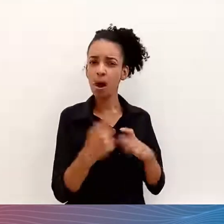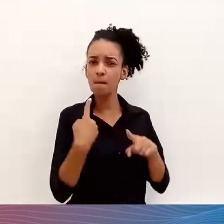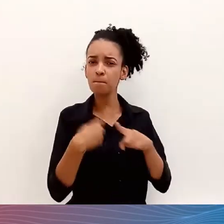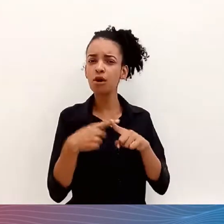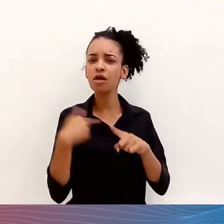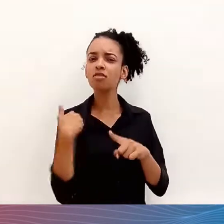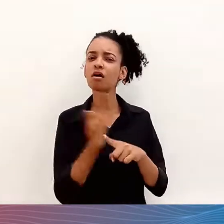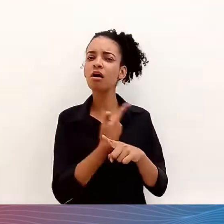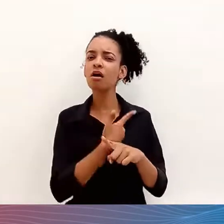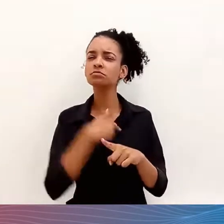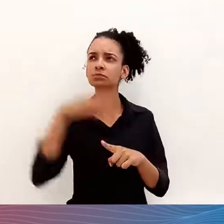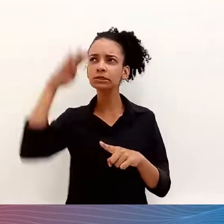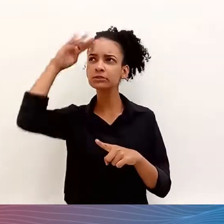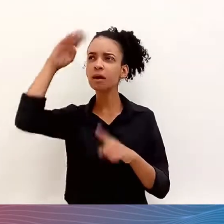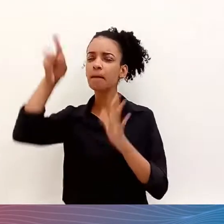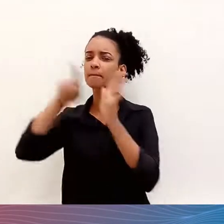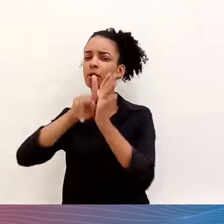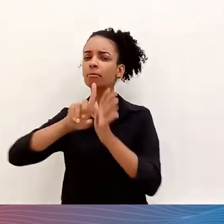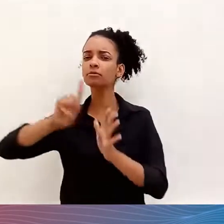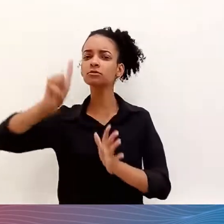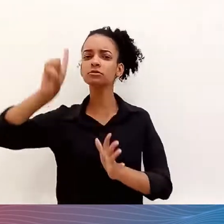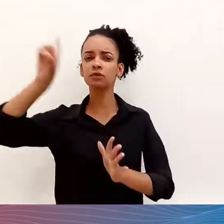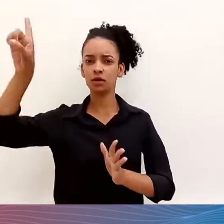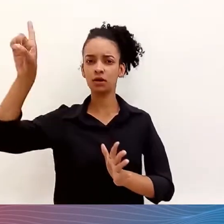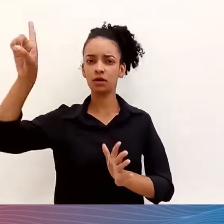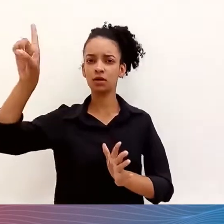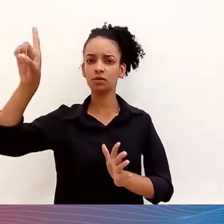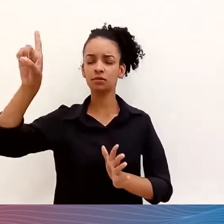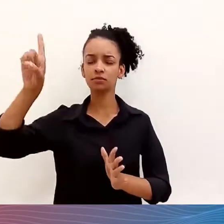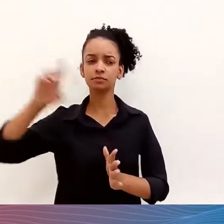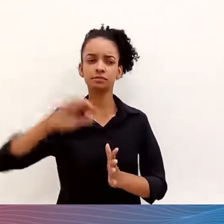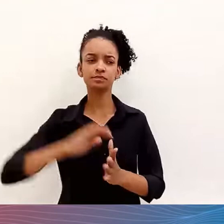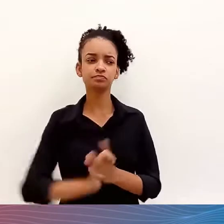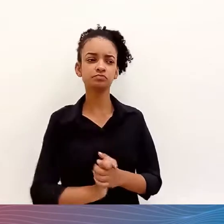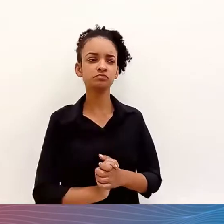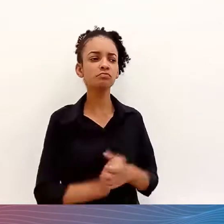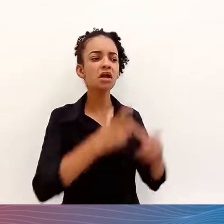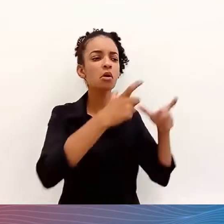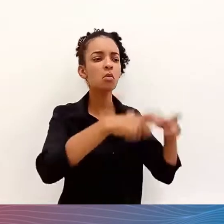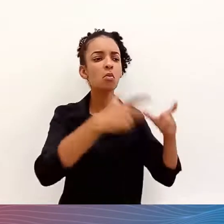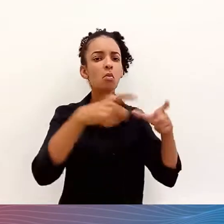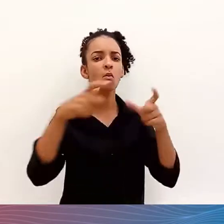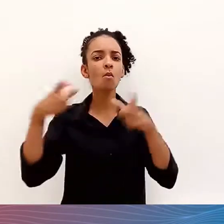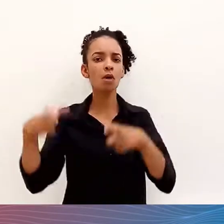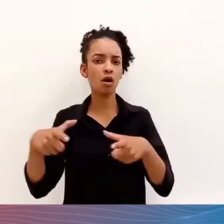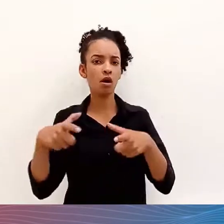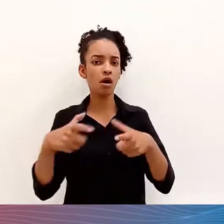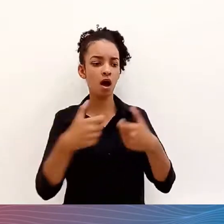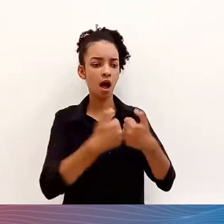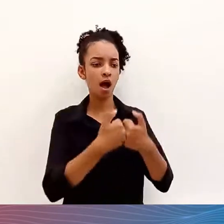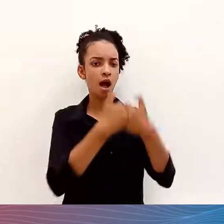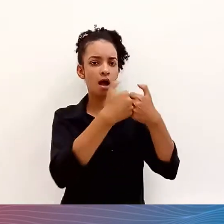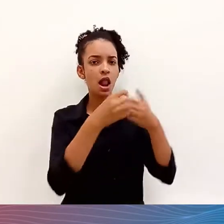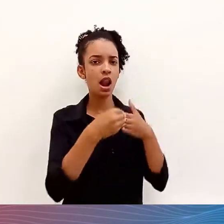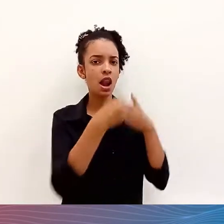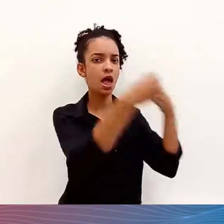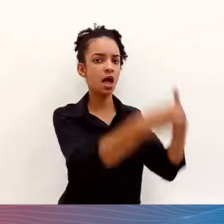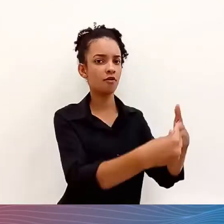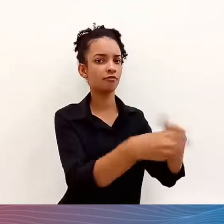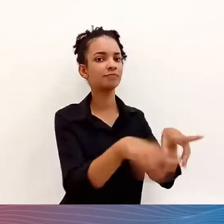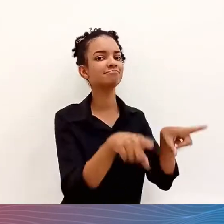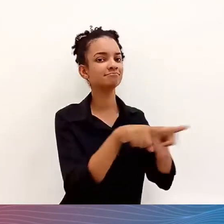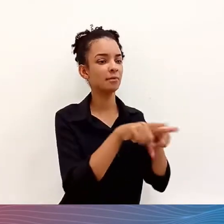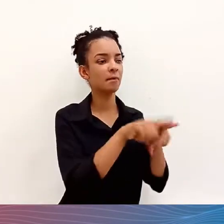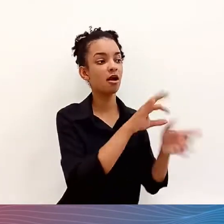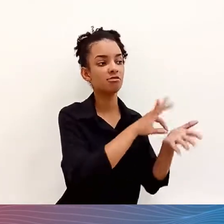Para onde a arca é levada, irmãos, fogem os inimigos. Ainda que você sofra alguma oposição, mas no